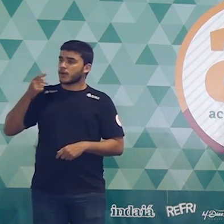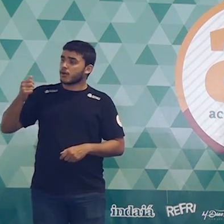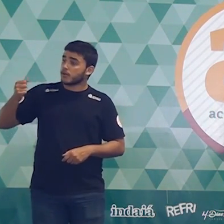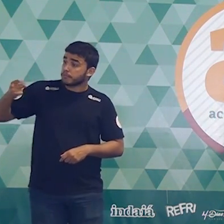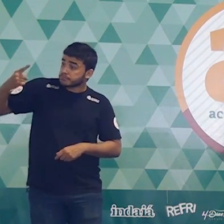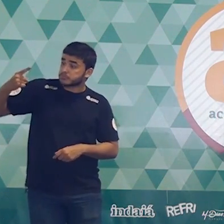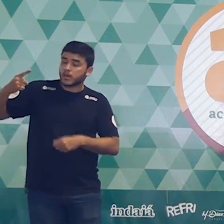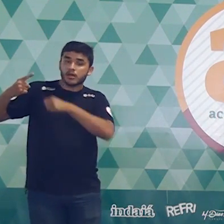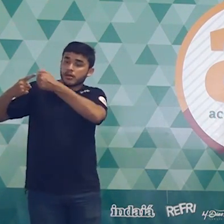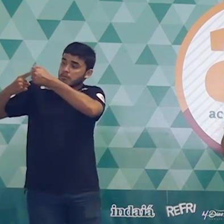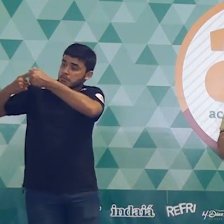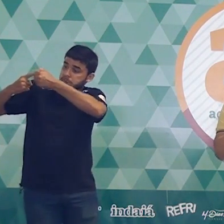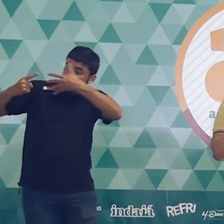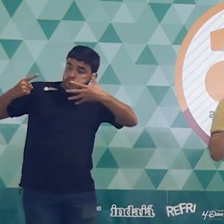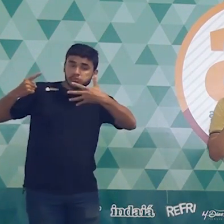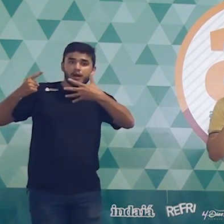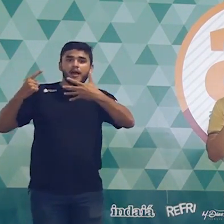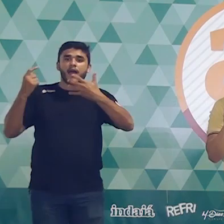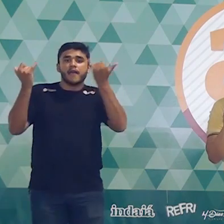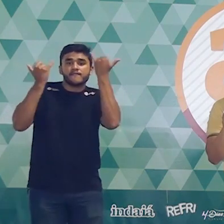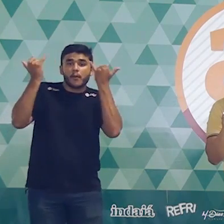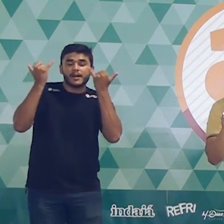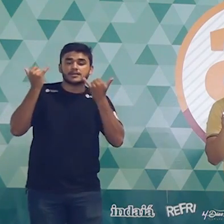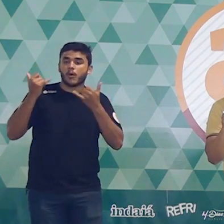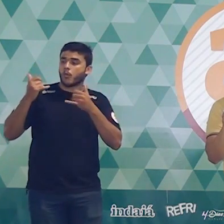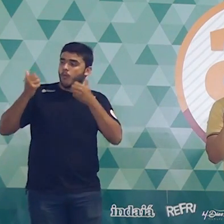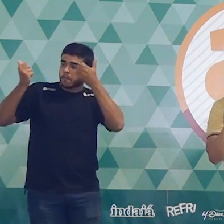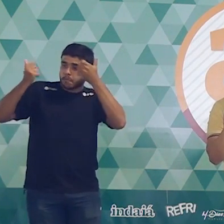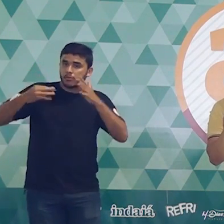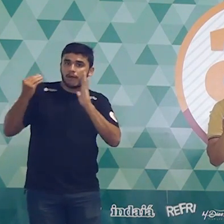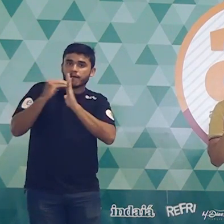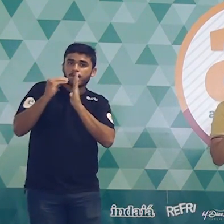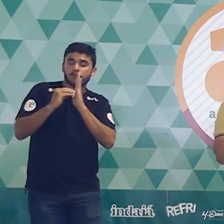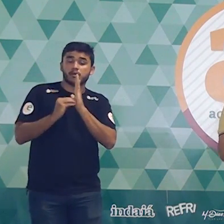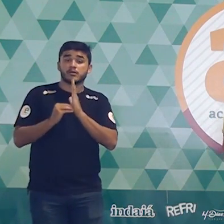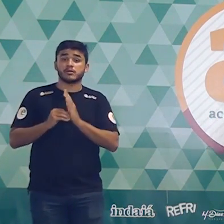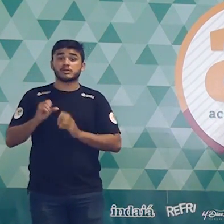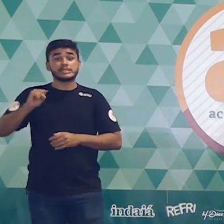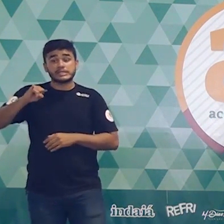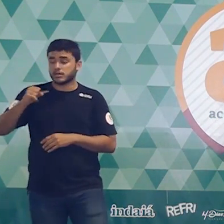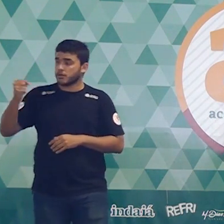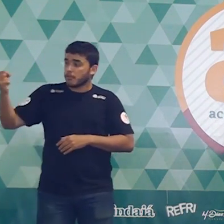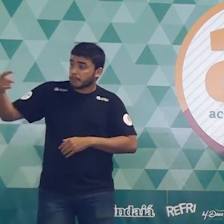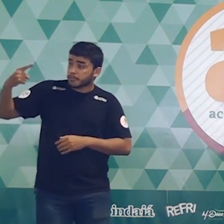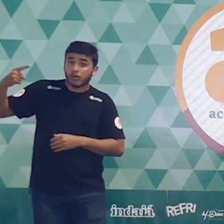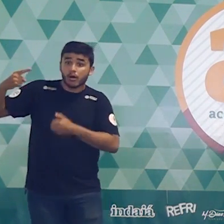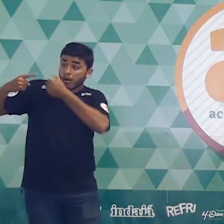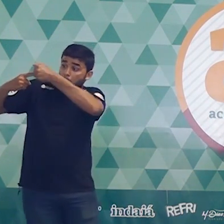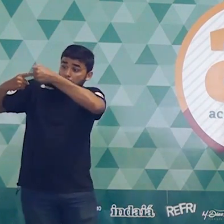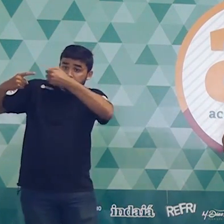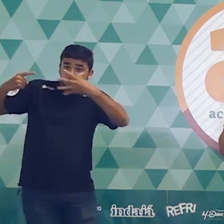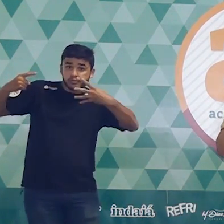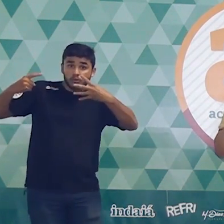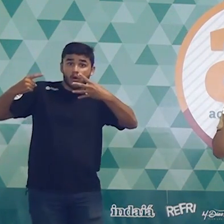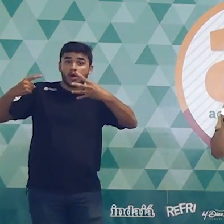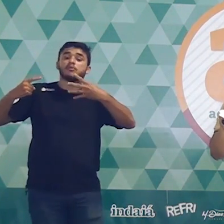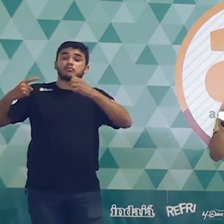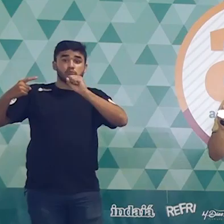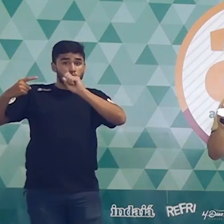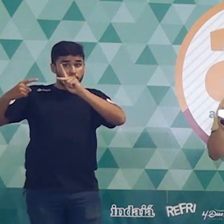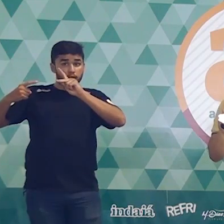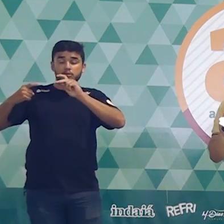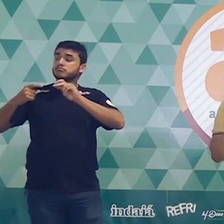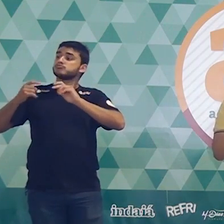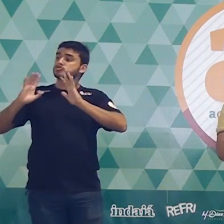o outro agente? Ele não precisará estar tão detalhado como o primeiro, mas se a